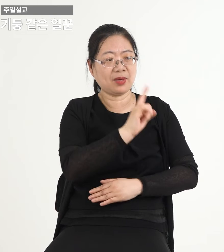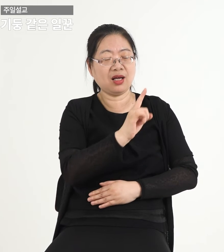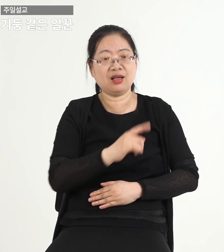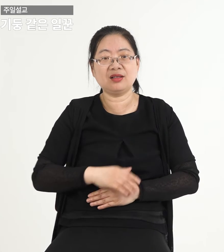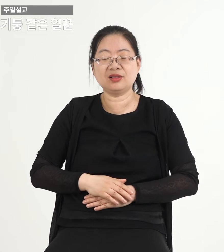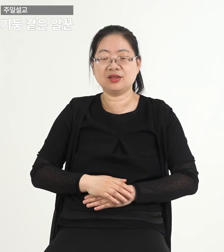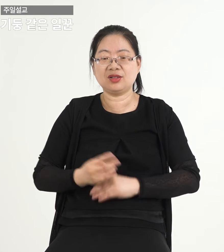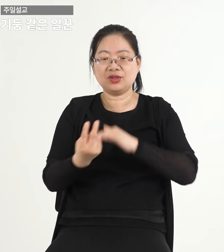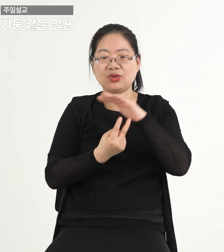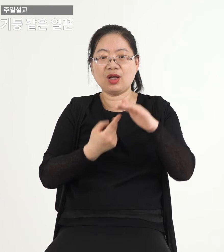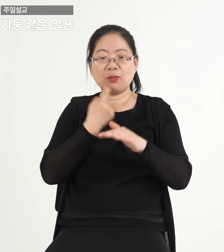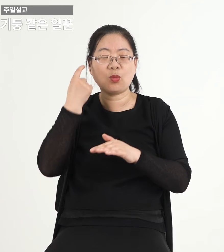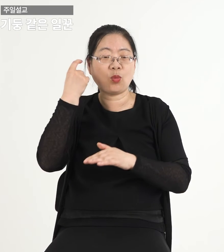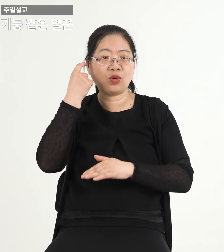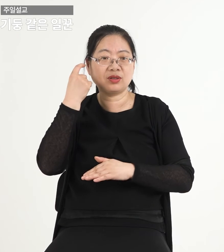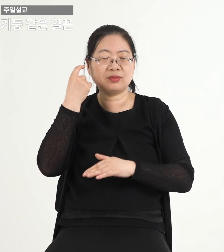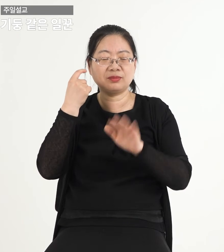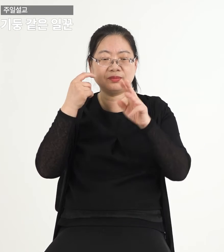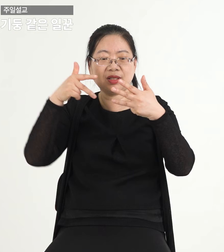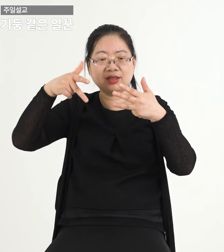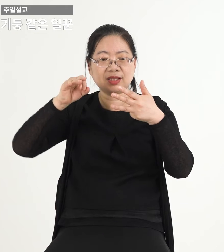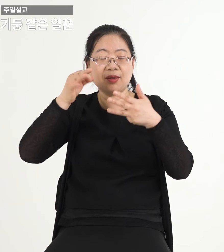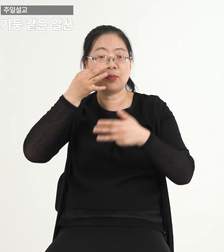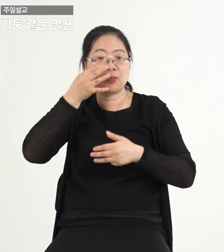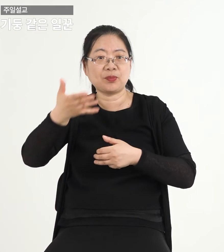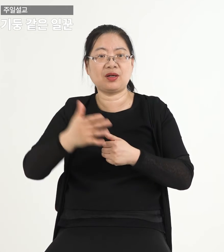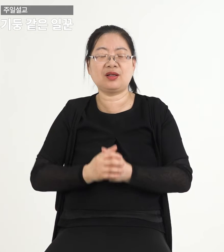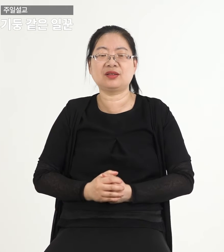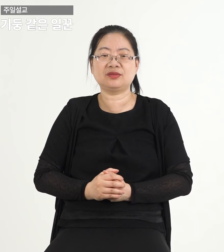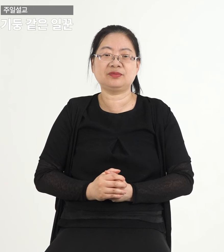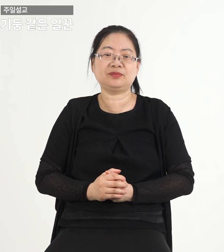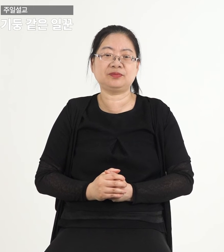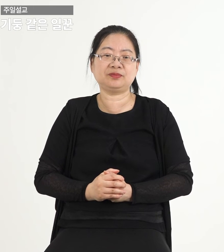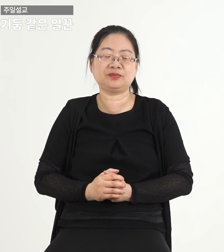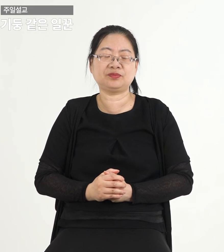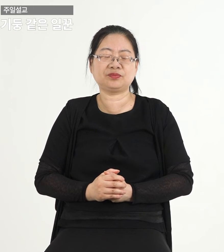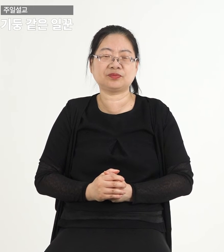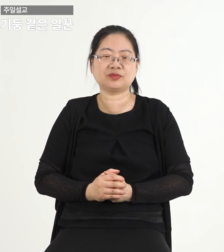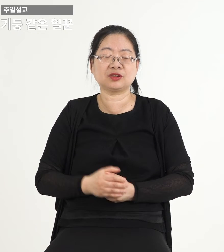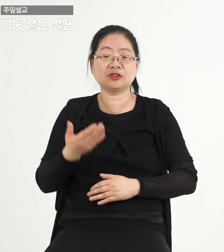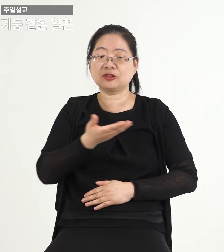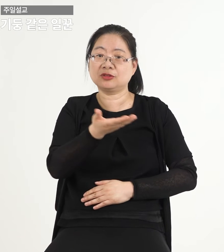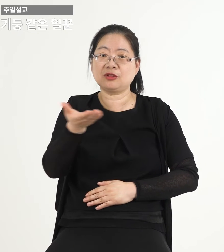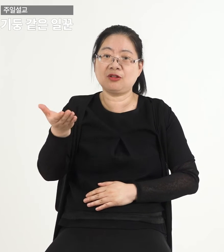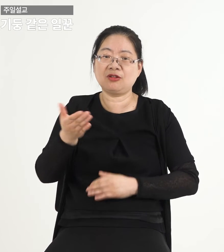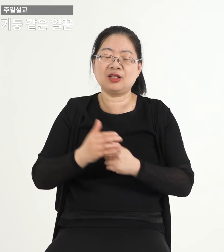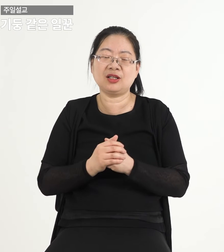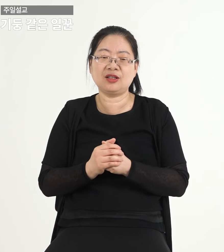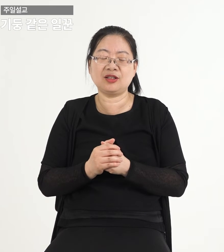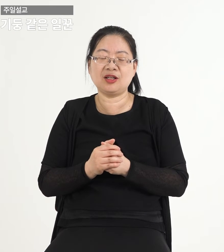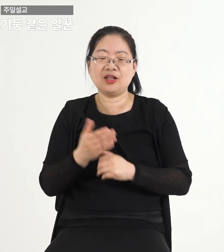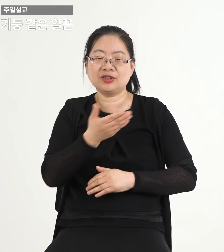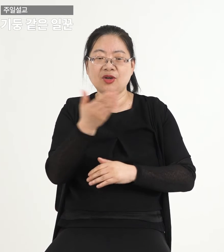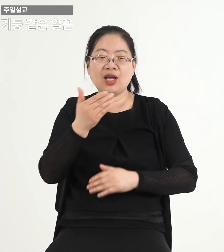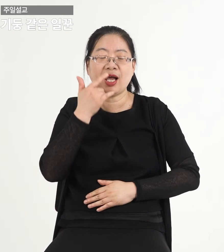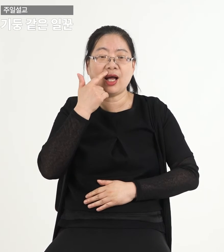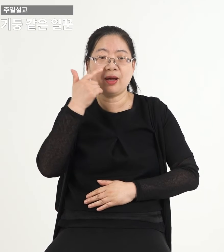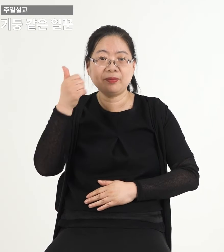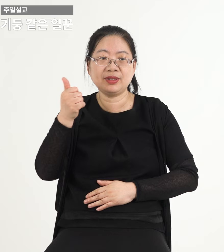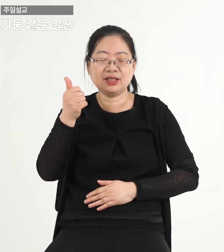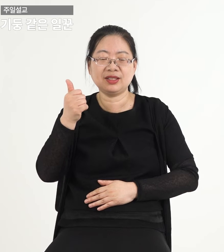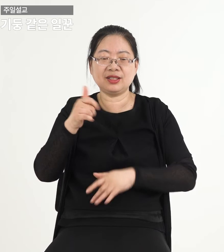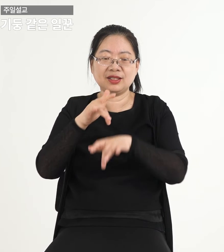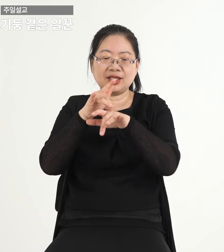요한복음 8장을 한번 띄워주실까요? 제가 읽겠습니다. 너희는 너희 아비